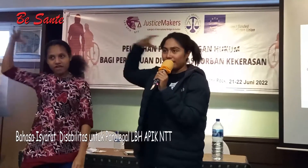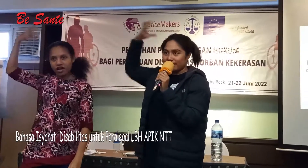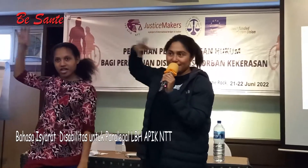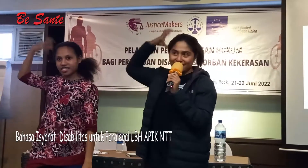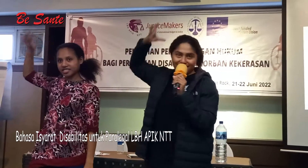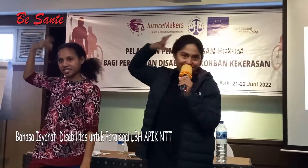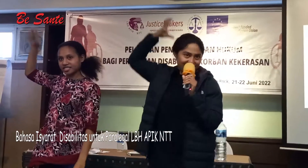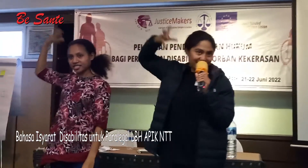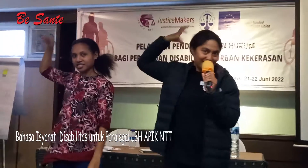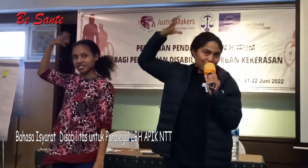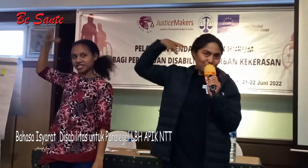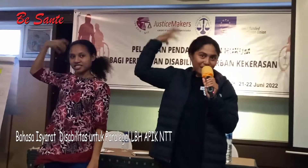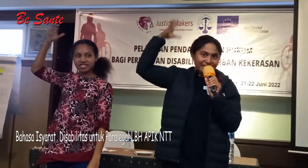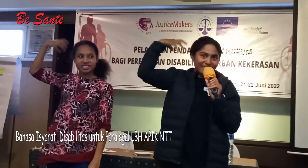Flores. Putar yang dia.